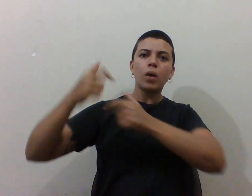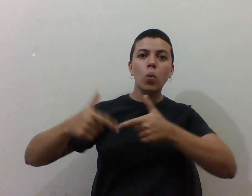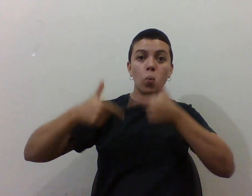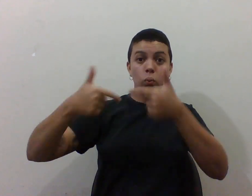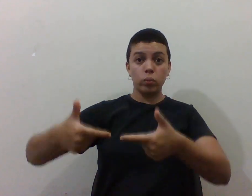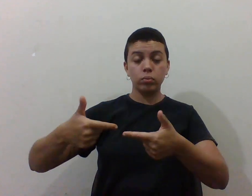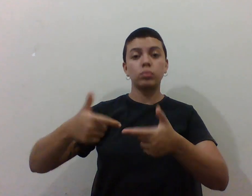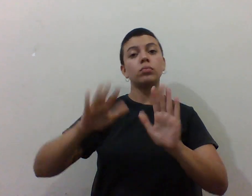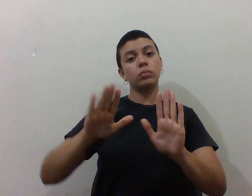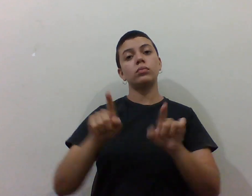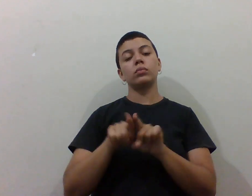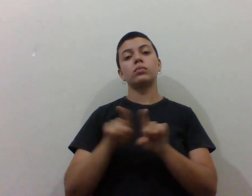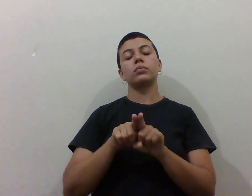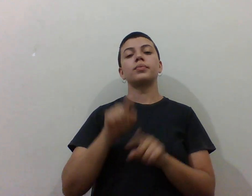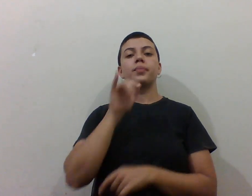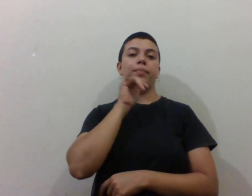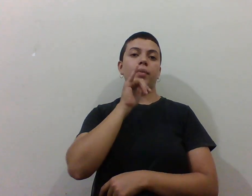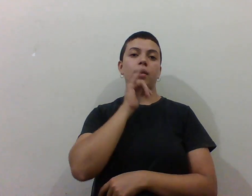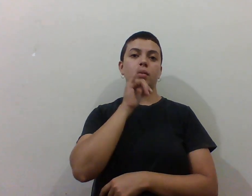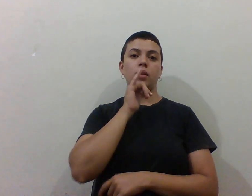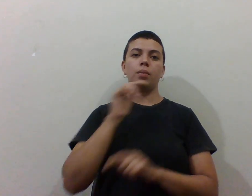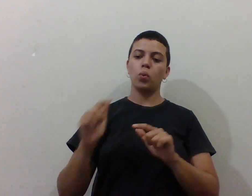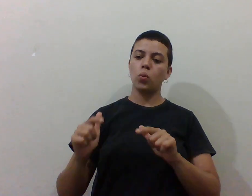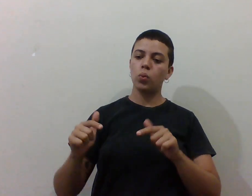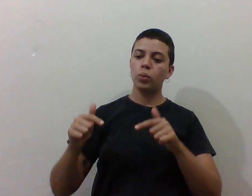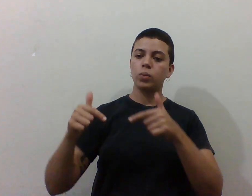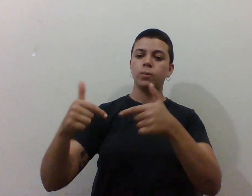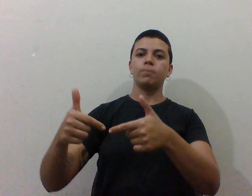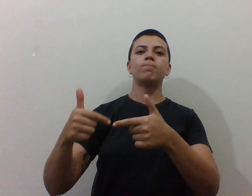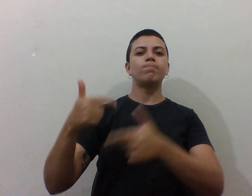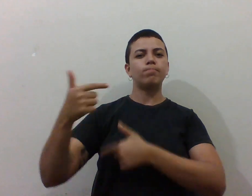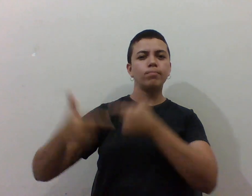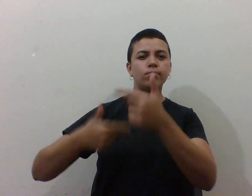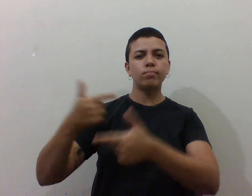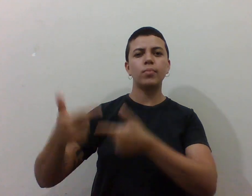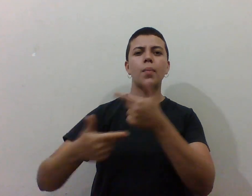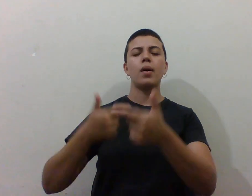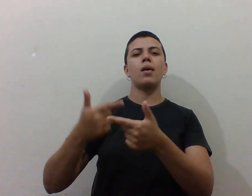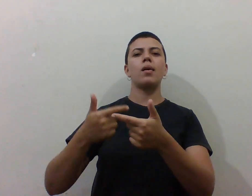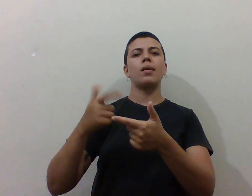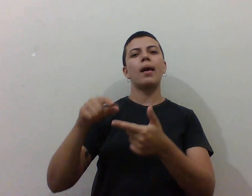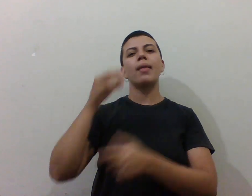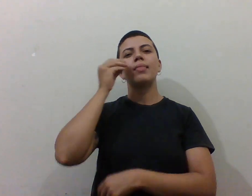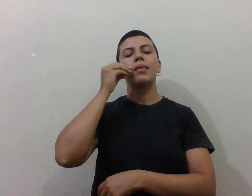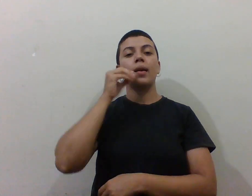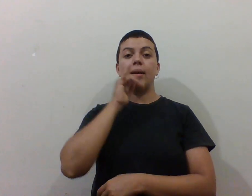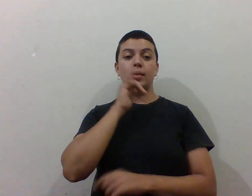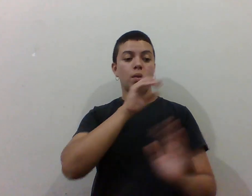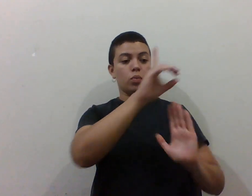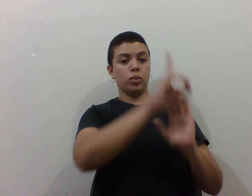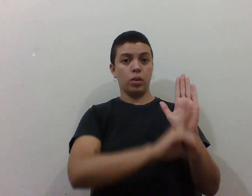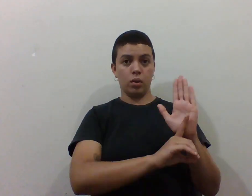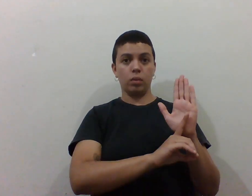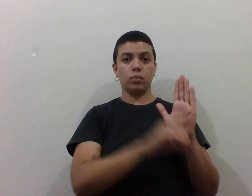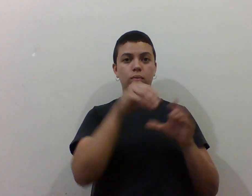mas também por uma luta posterior ao reconhecimento. Uma vez que os direitos são reconhecidos na normativa,